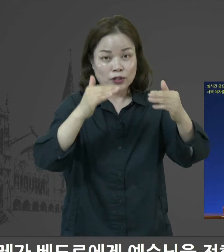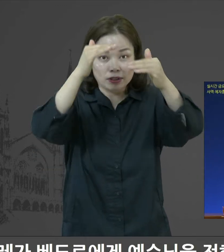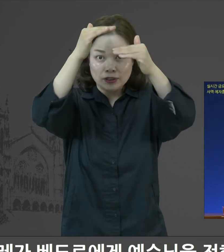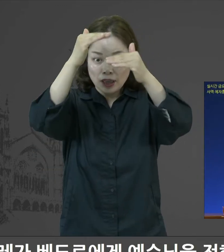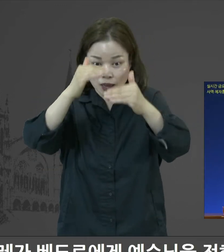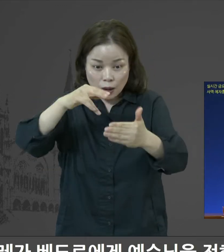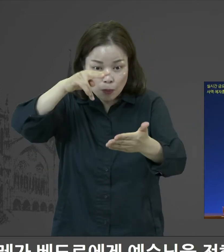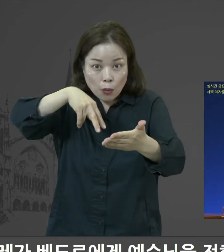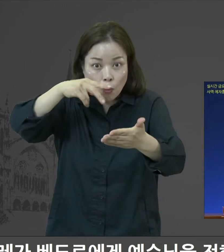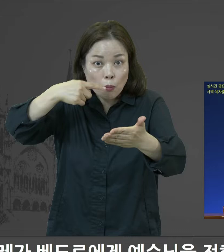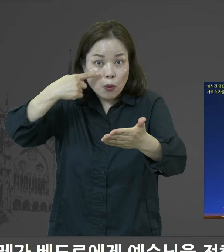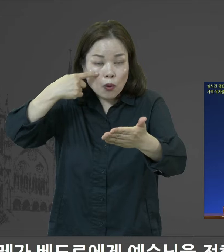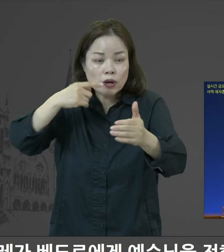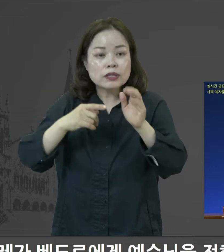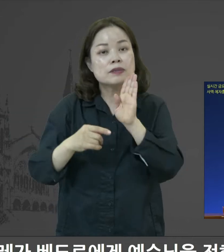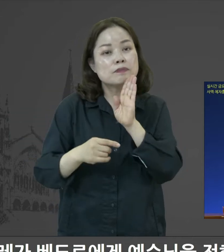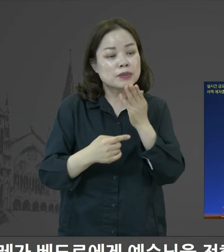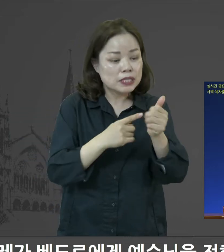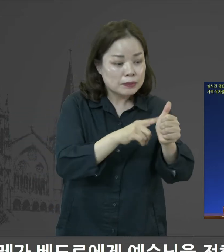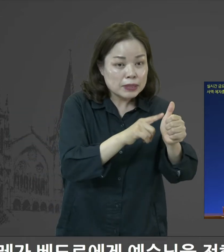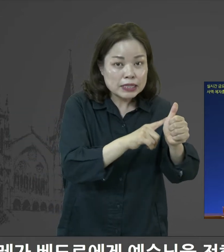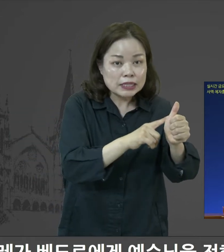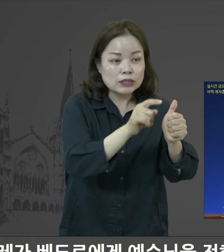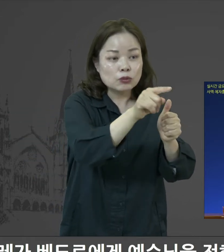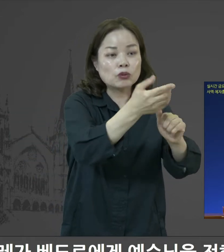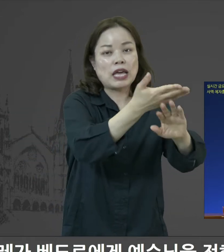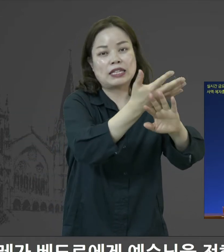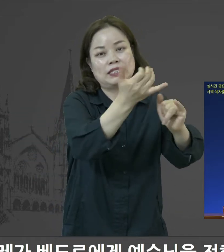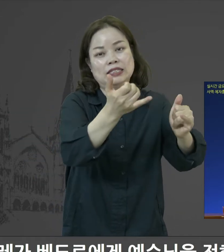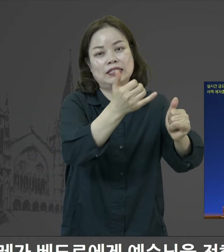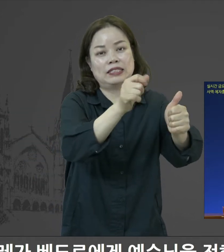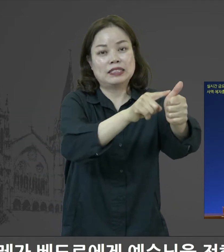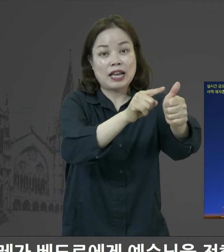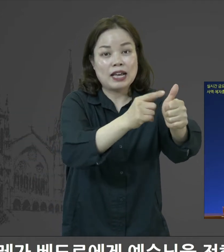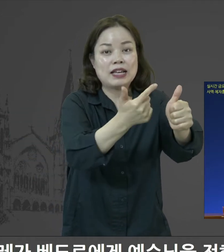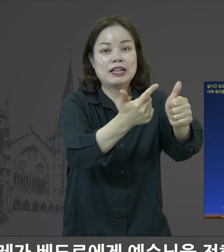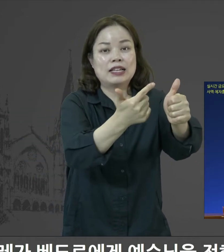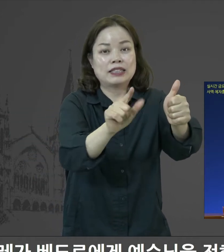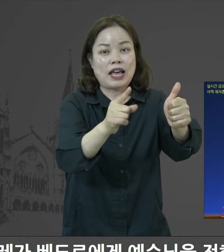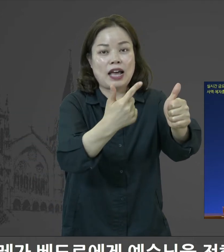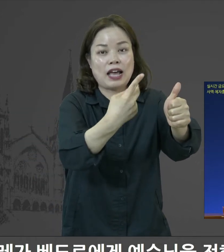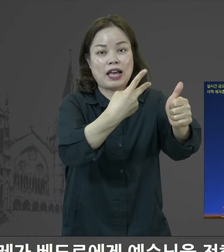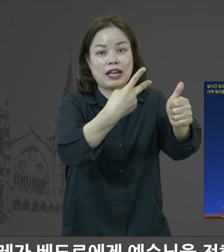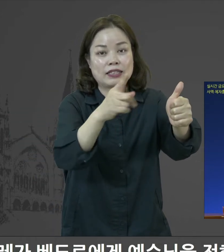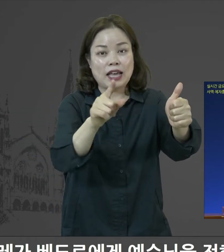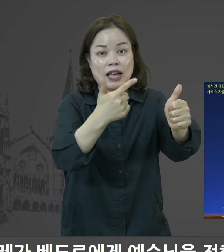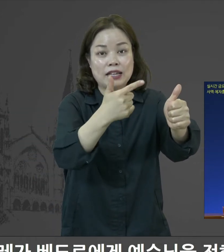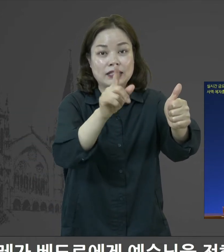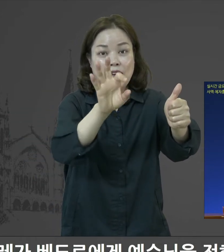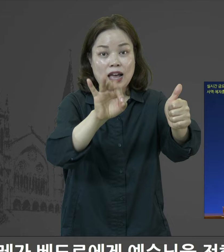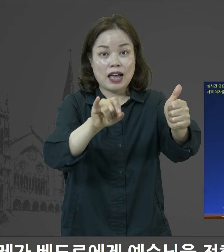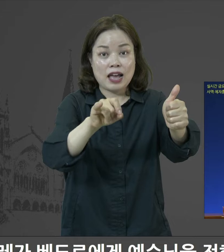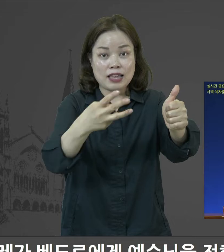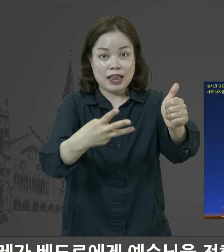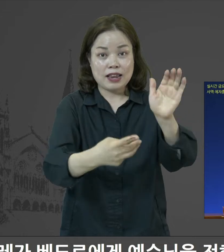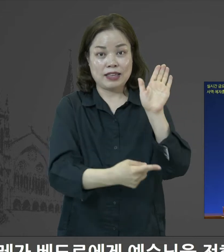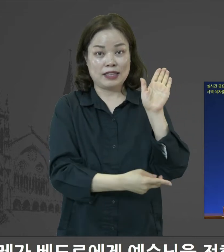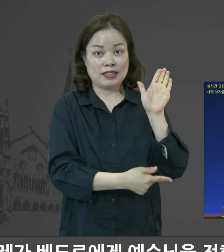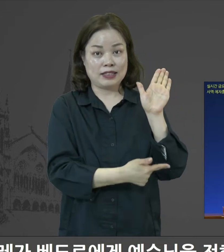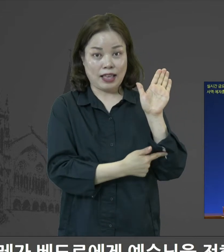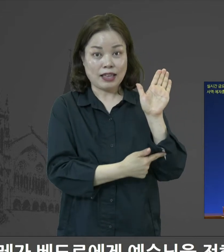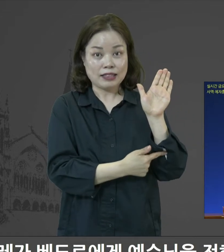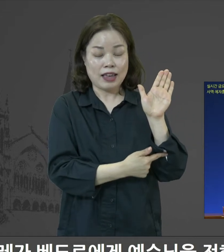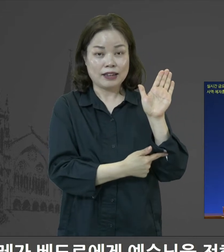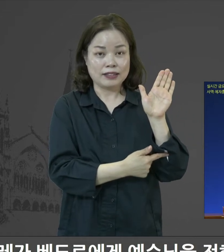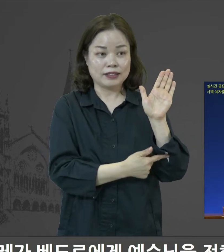읽다 보면 그 빌립이 나다나엘에게 말씀을 전해서 나다나엘이 예수님의 제자가 되고, 계속 재생산이 일어나는